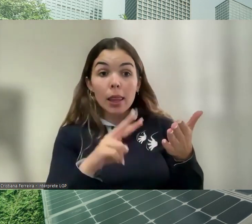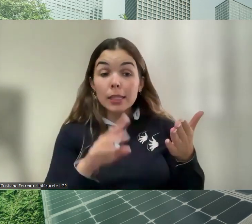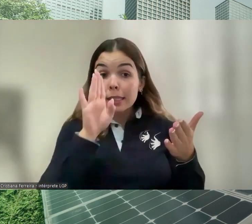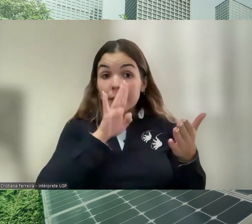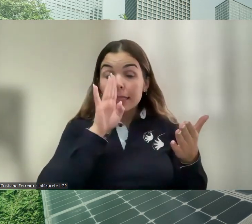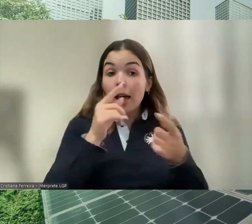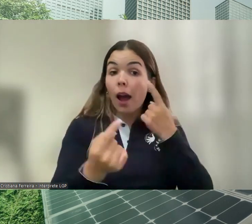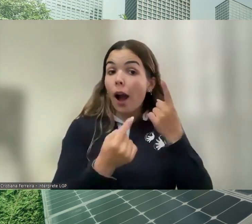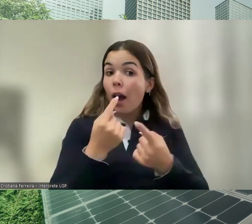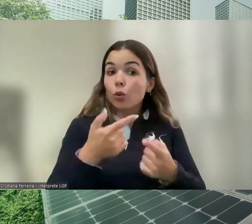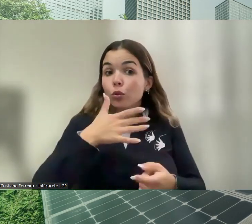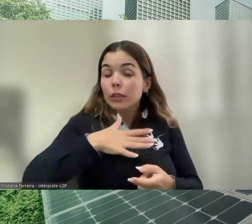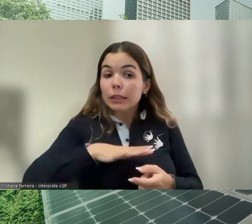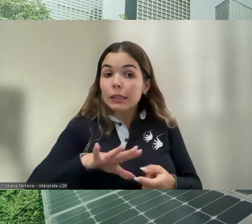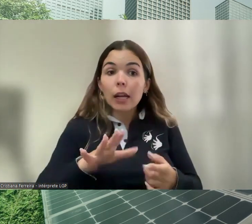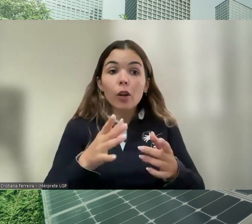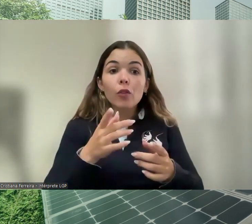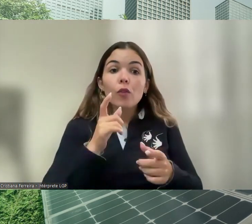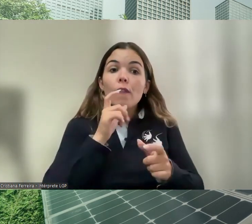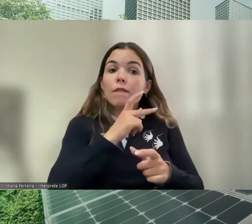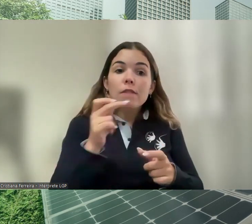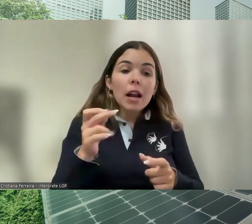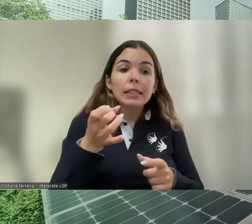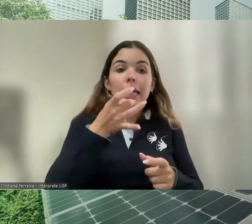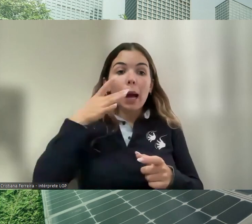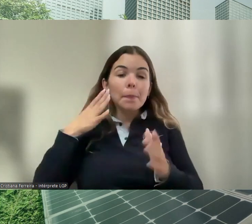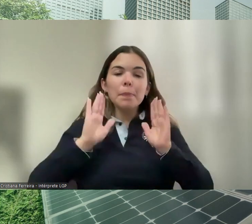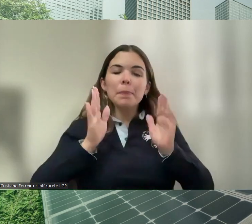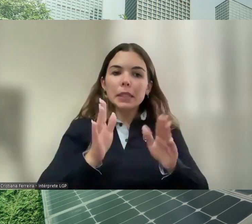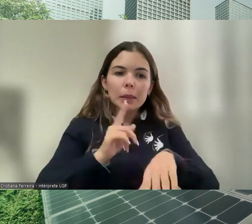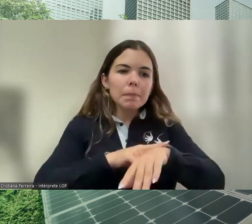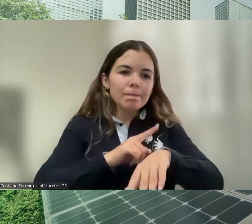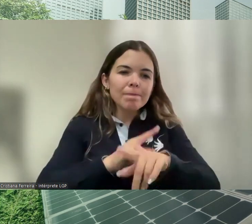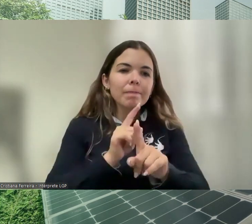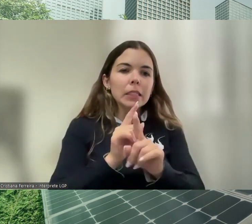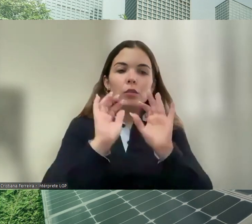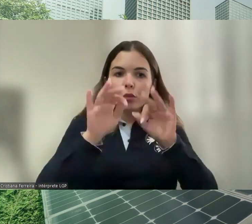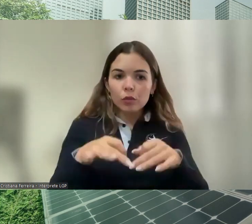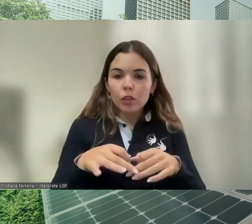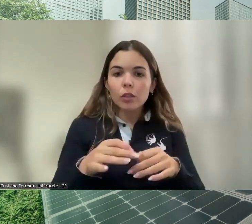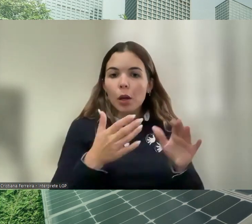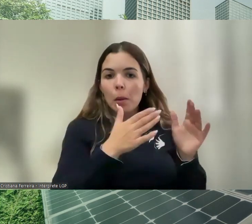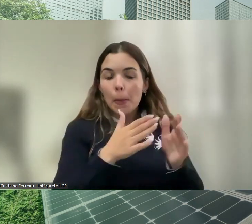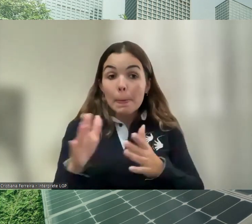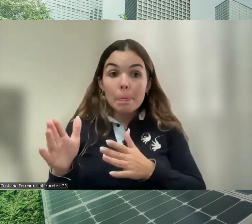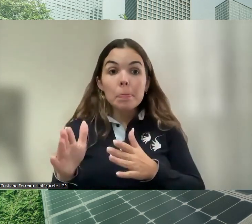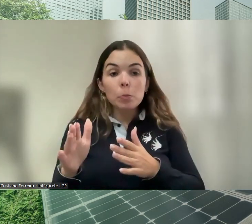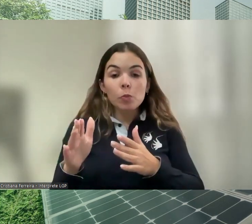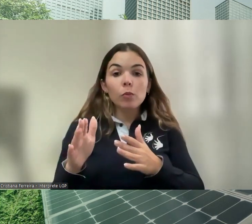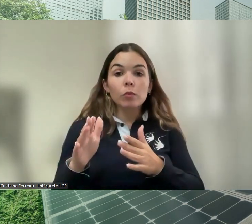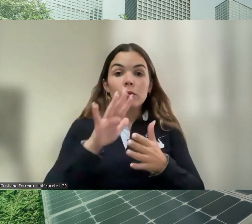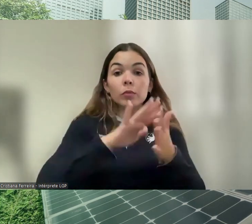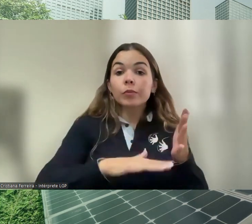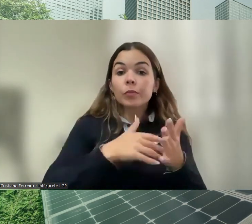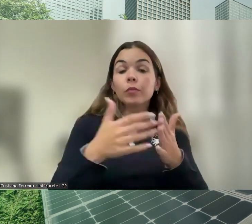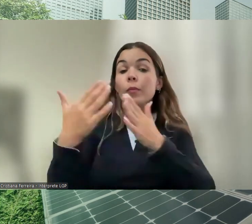quiser comentar, um comentário muito, muito breve, temos que mesmo terminar. Ele diz que se uma parte dos planeadores fosse responsável